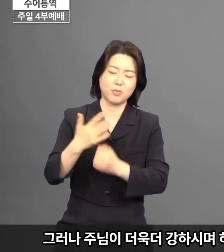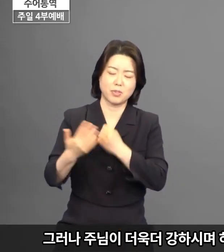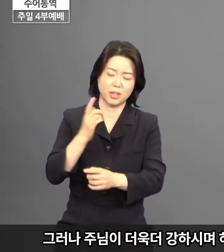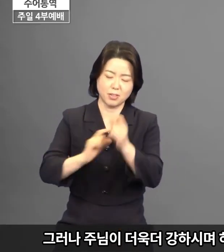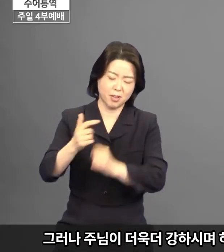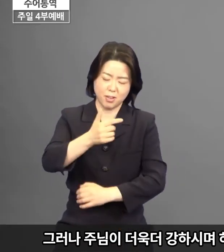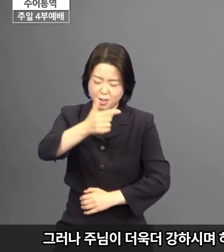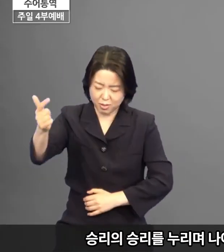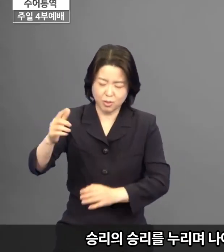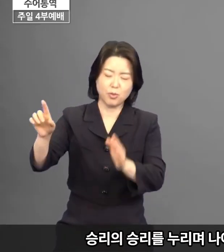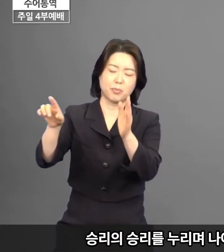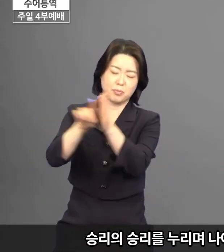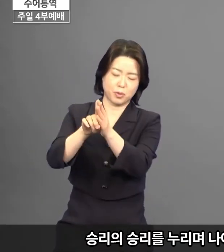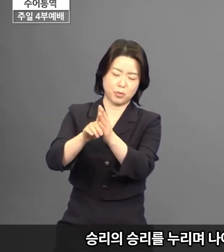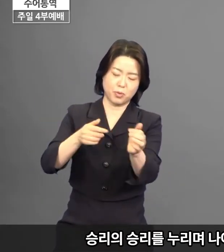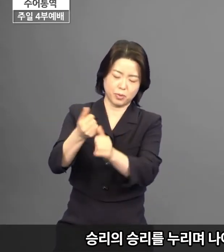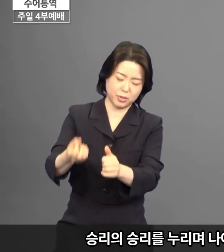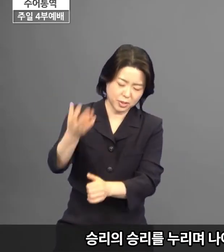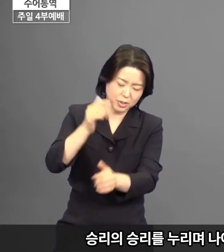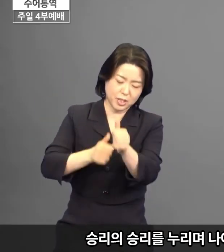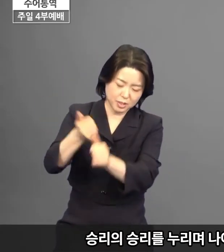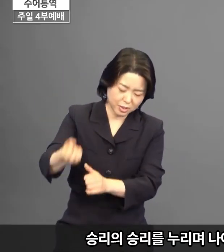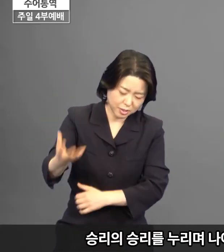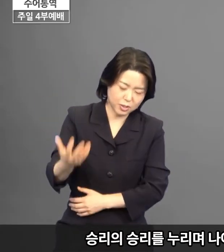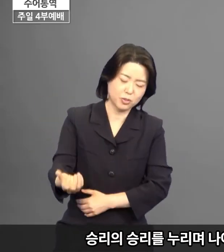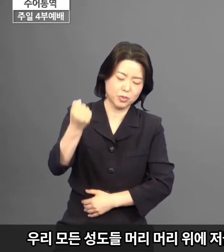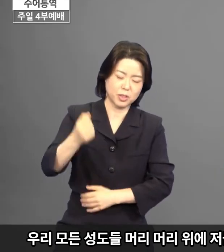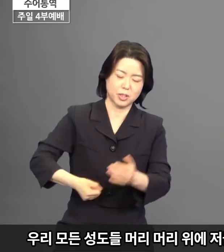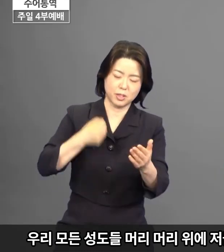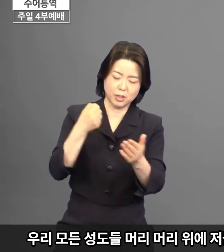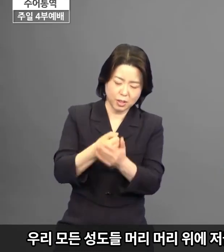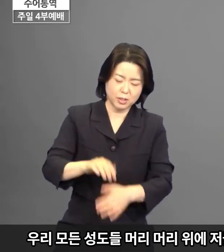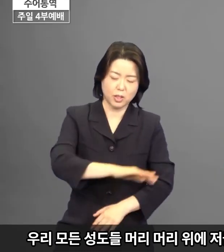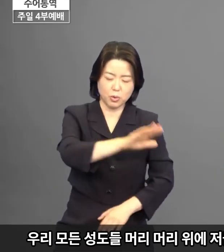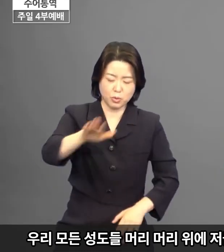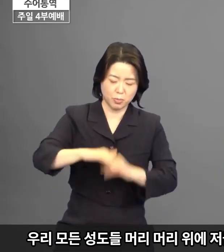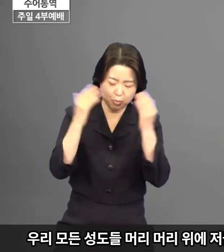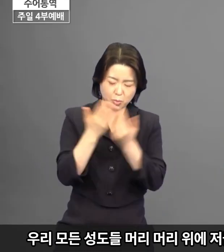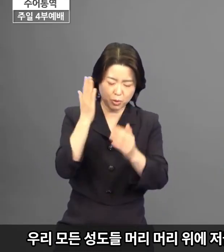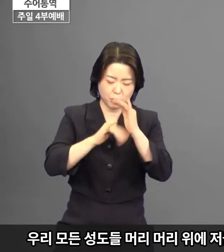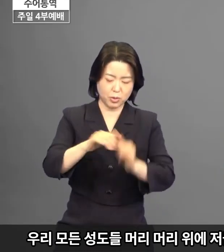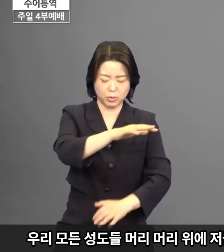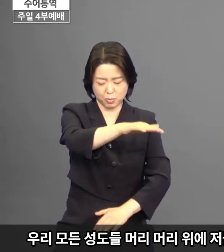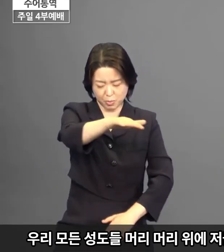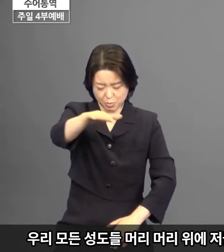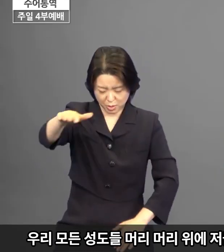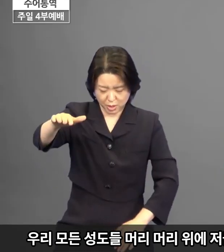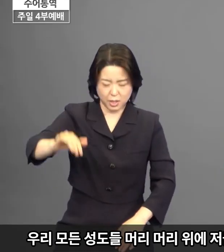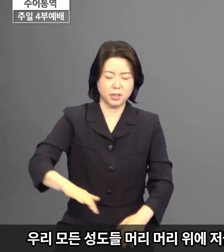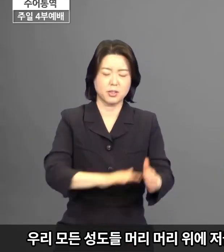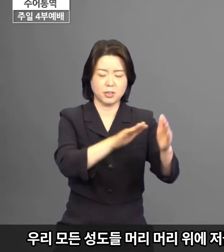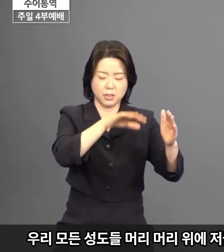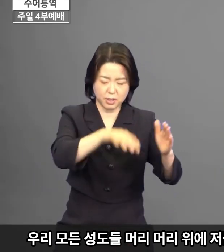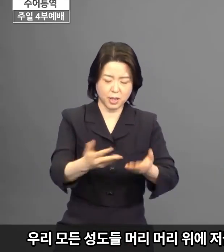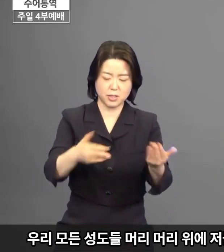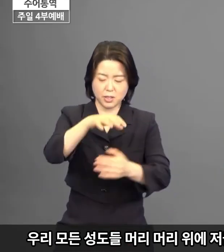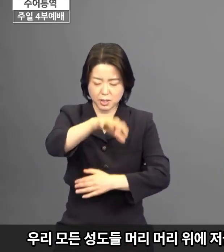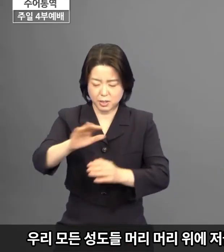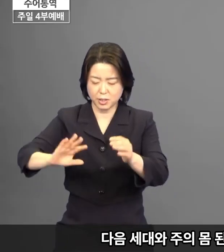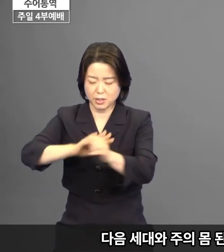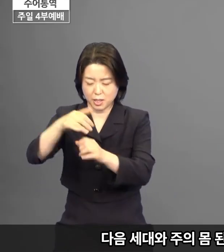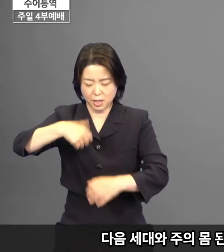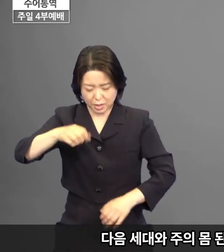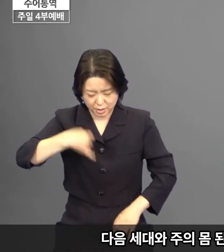풍성하심을 믿고 승리의 승리를 누리며 나가기로 결단하는 사랑하는 우리 모든 성도들 머리머리 위에 저들의 가정과 일터와 사랑하는